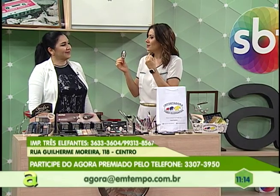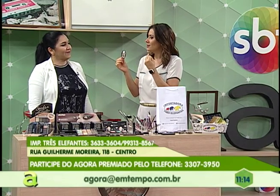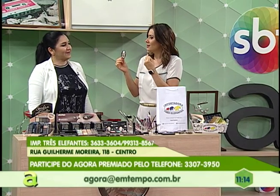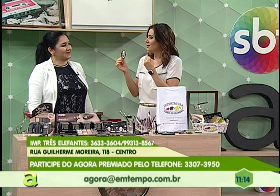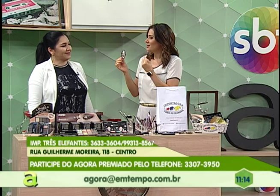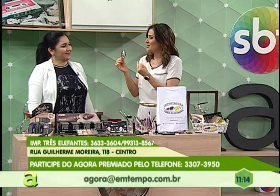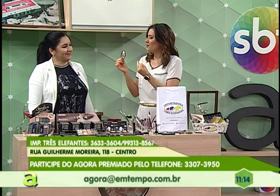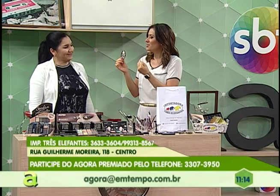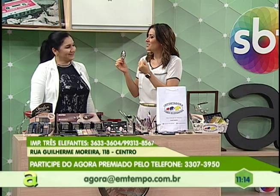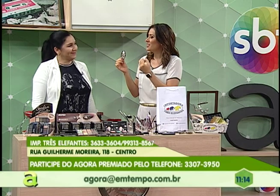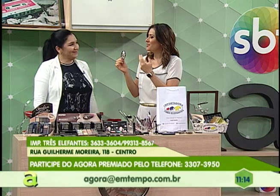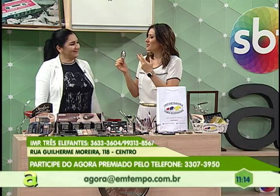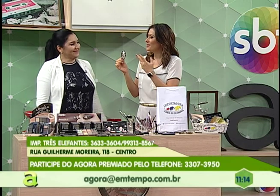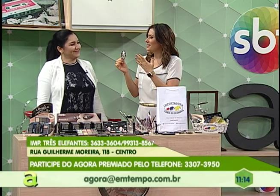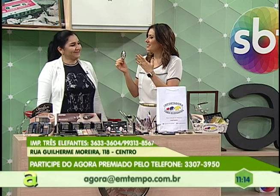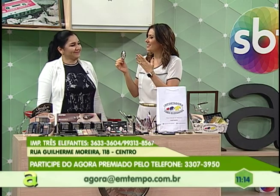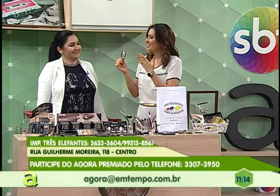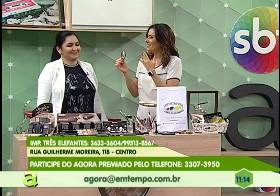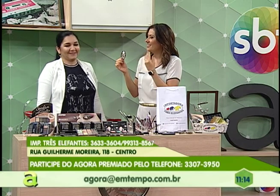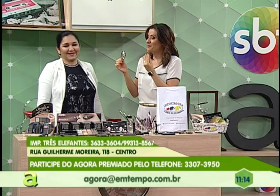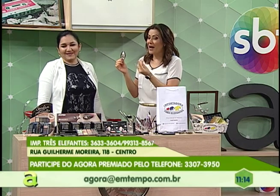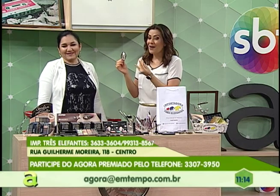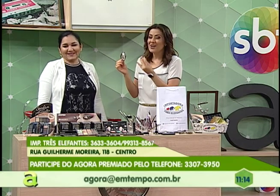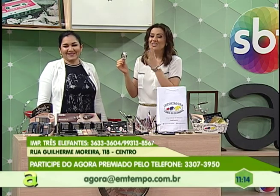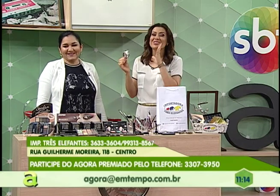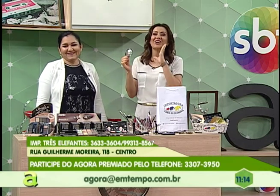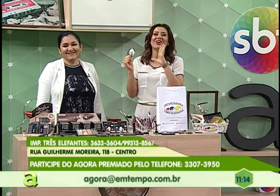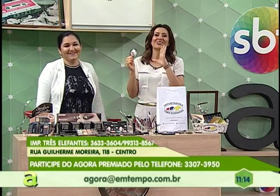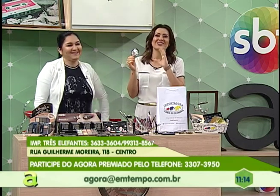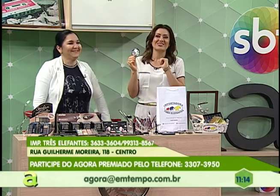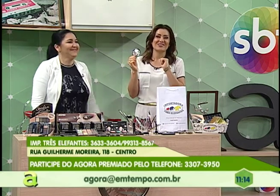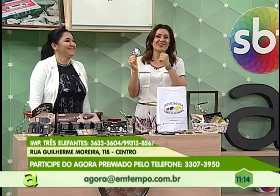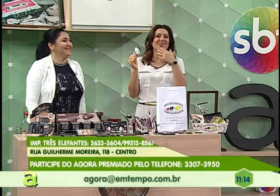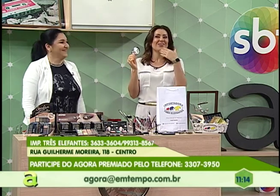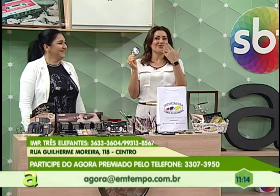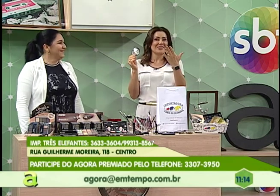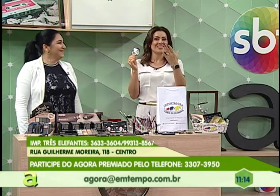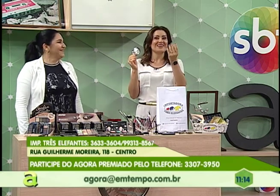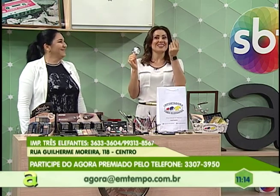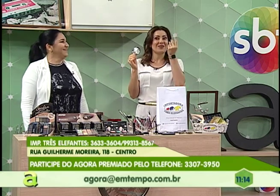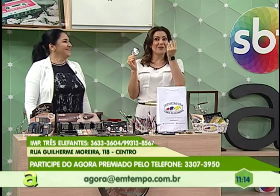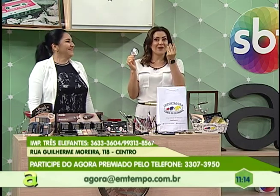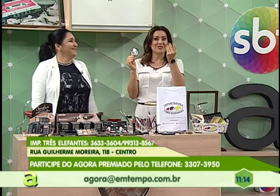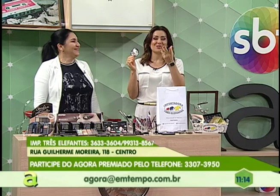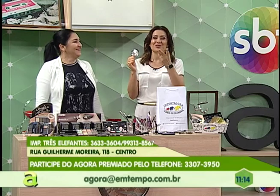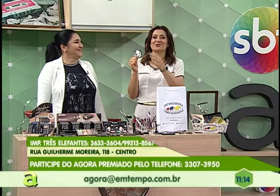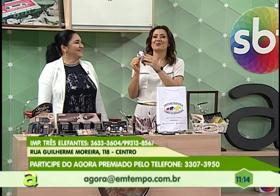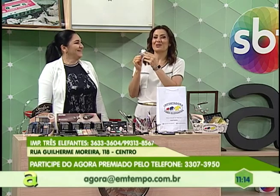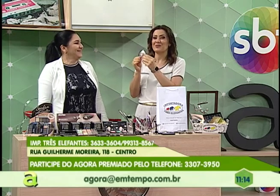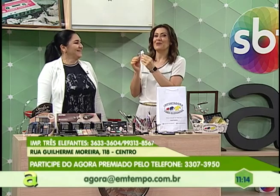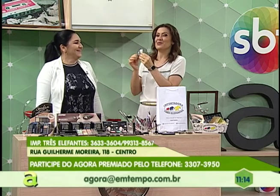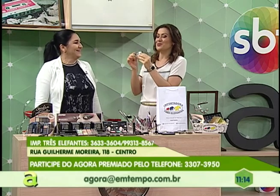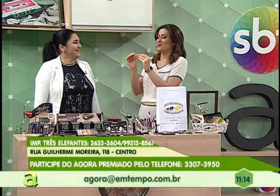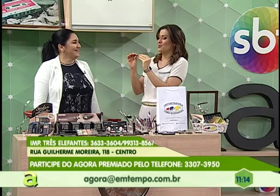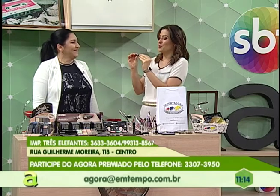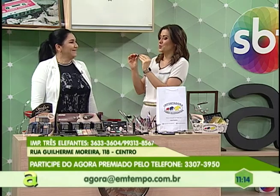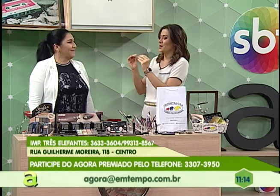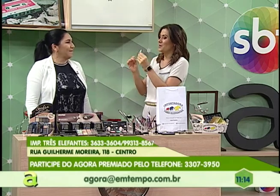Seu vizinho. Seu vizinho. Maior de todos. Viu que eu não fiz, né? Esse aqui é o maior de todos. Meu Deus do maior de todos, só estou machucado.